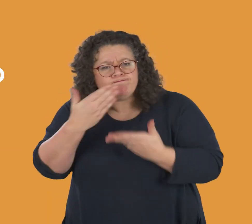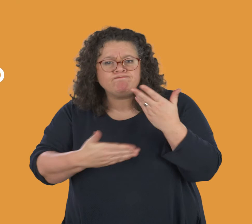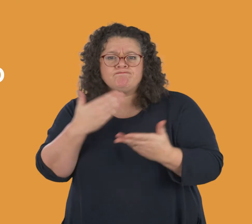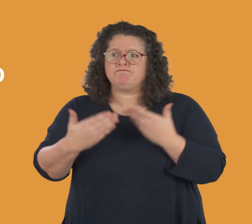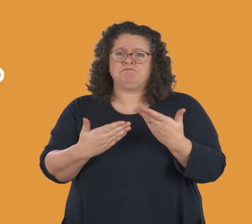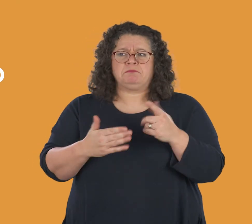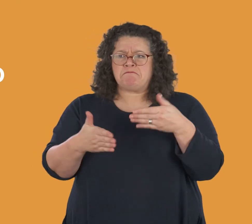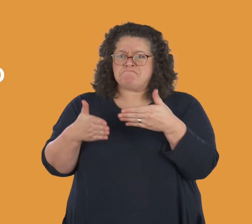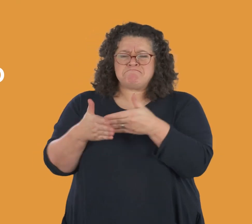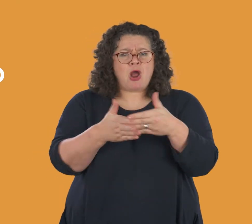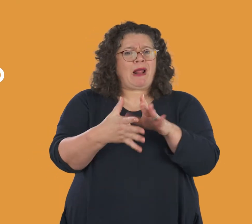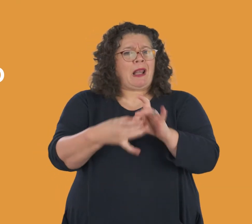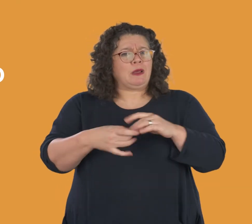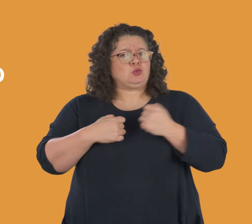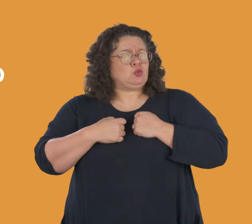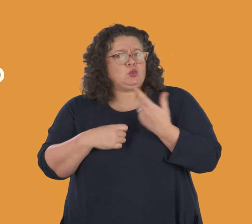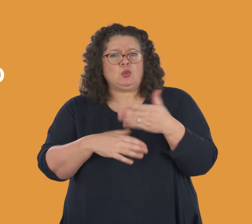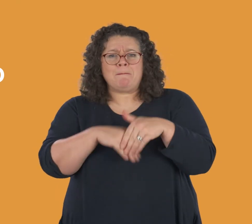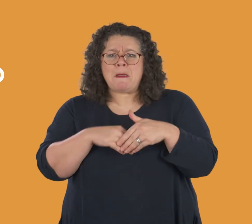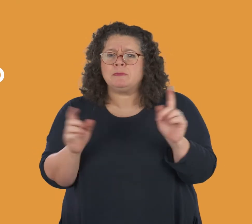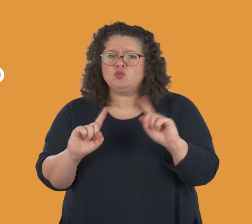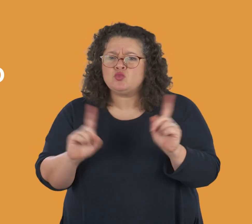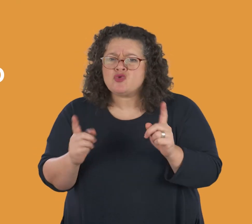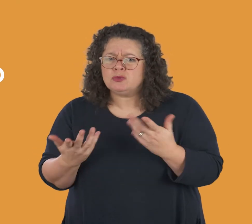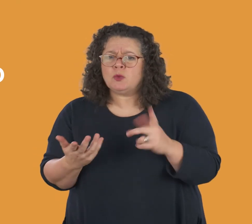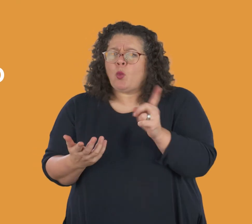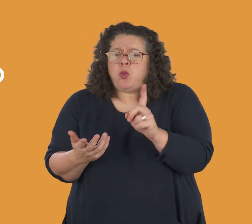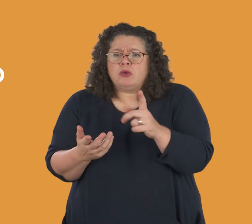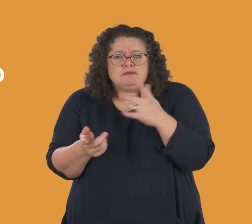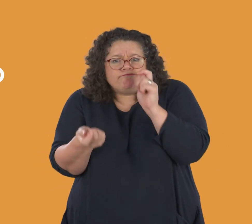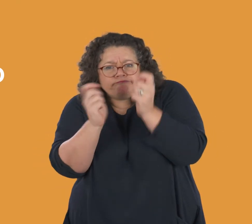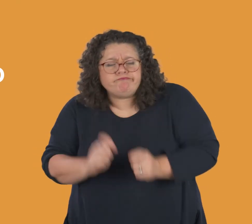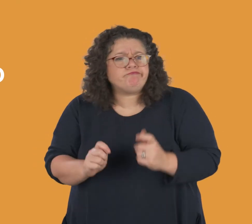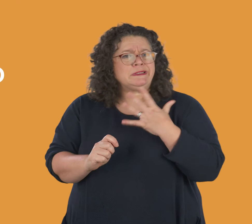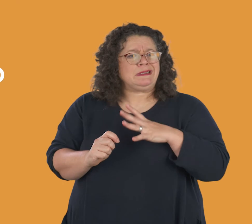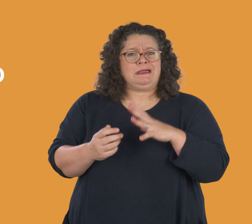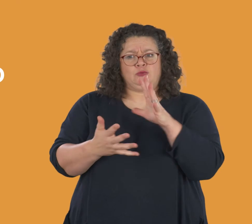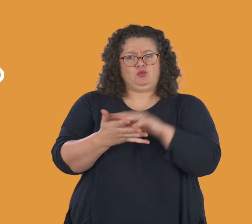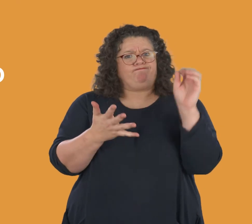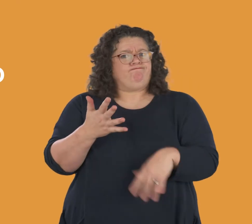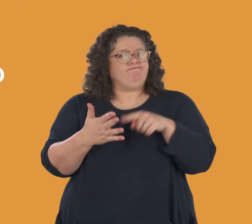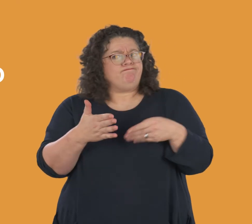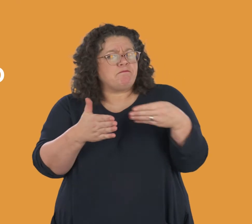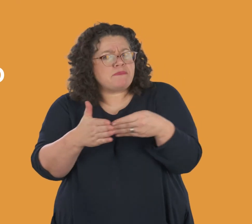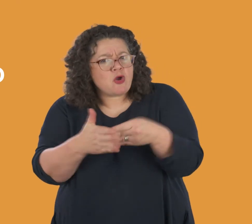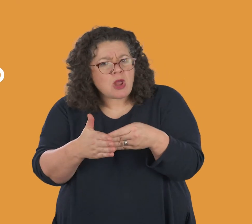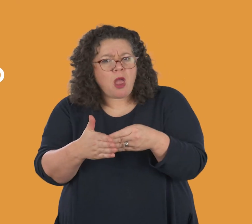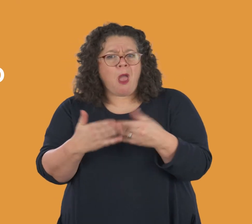â nam rydych chi'n ei wynebu, yr addasiad resymol sydd ei angen arnoch chi oresgyn y rwystyr hwnnw, a sut mae rhain